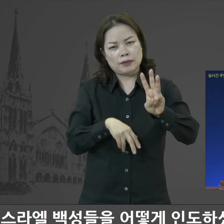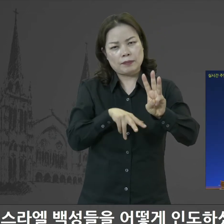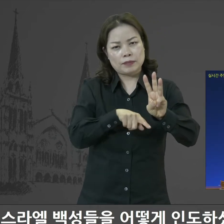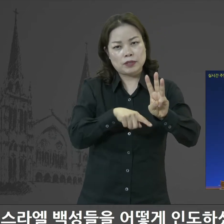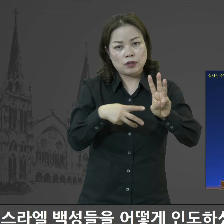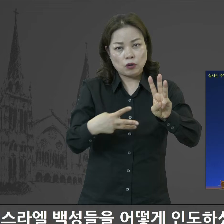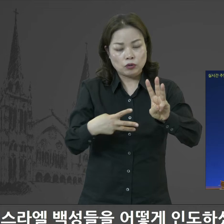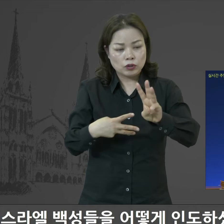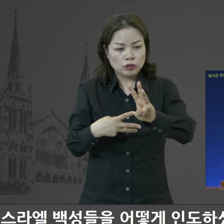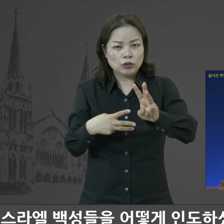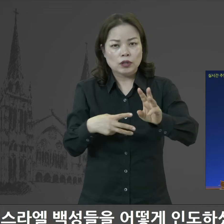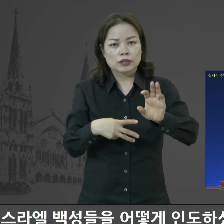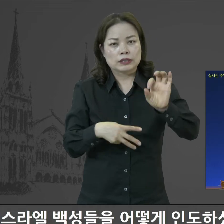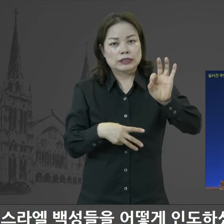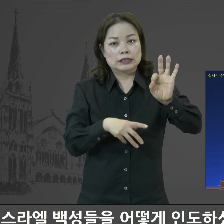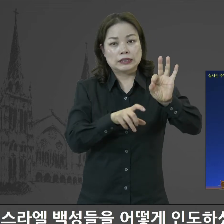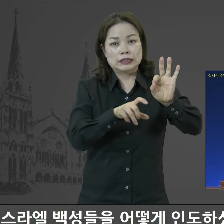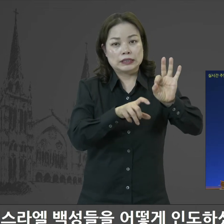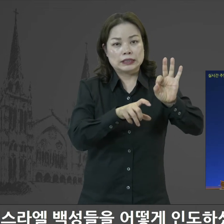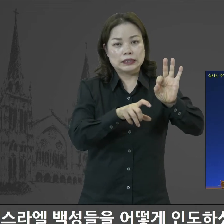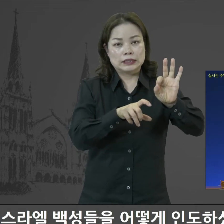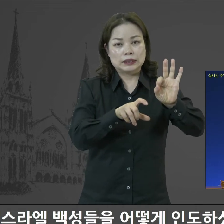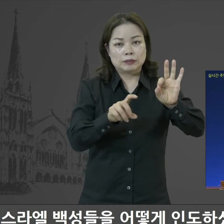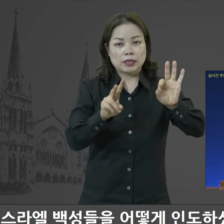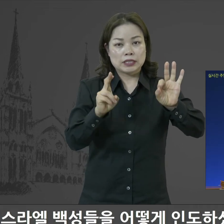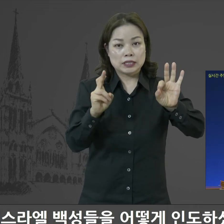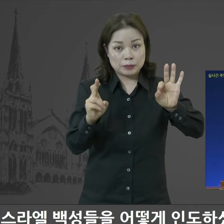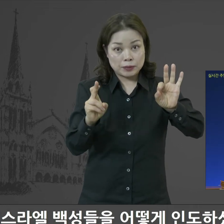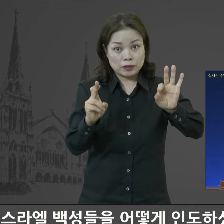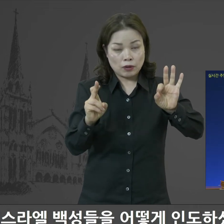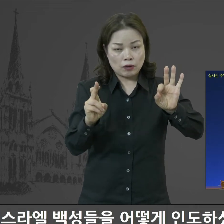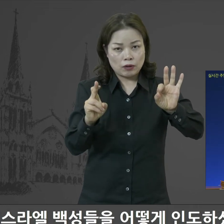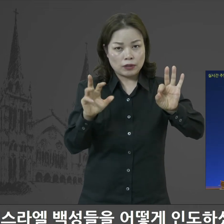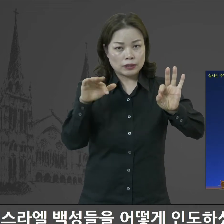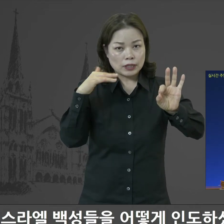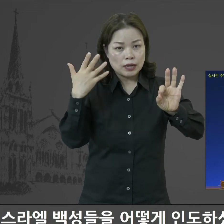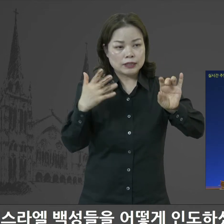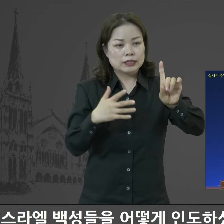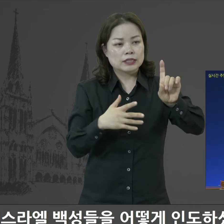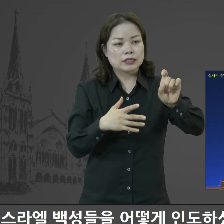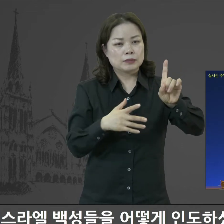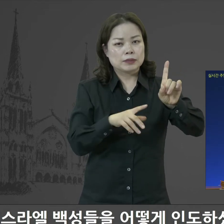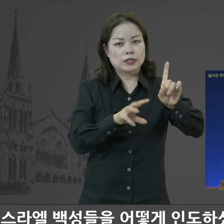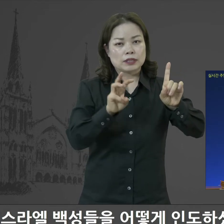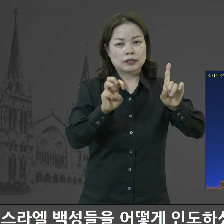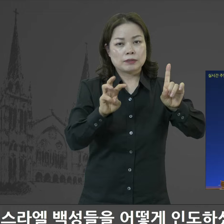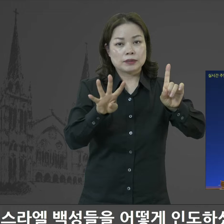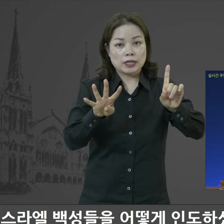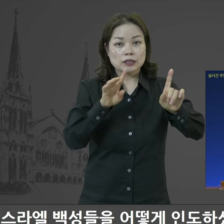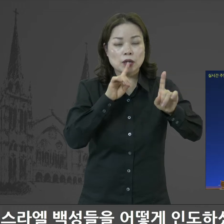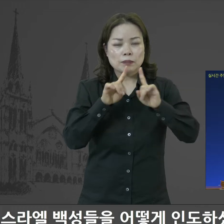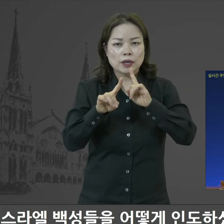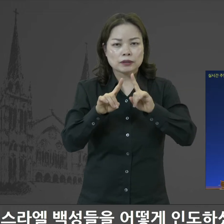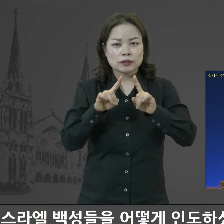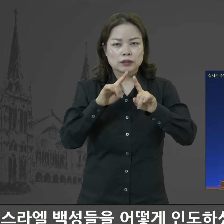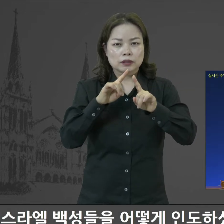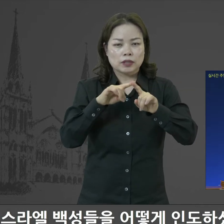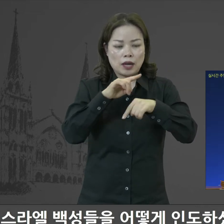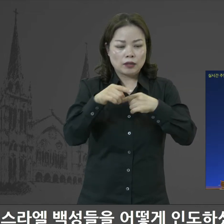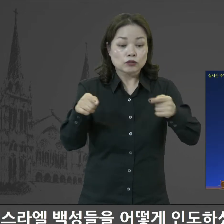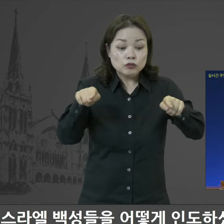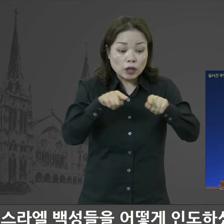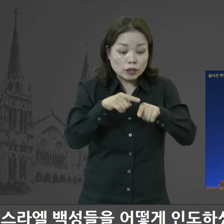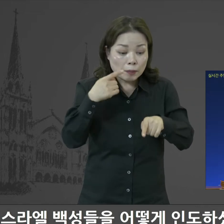말씀은 우리 오늘 10장 12절의 말씀과 다음 장인 11장 34절의 말씀을 우리가 함께 봐야